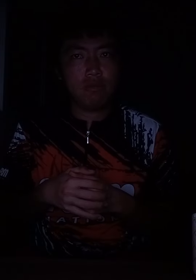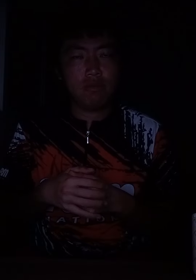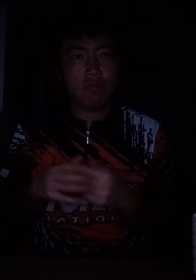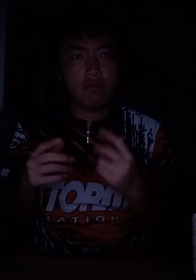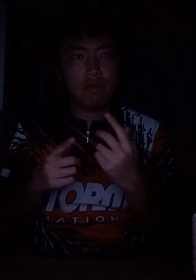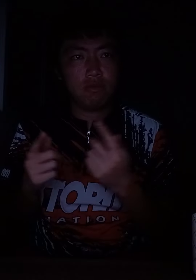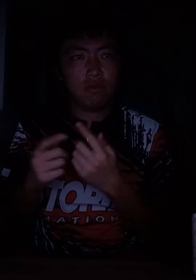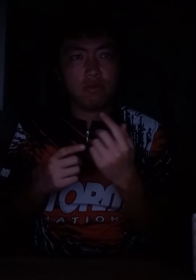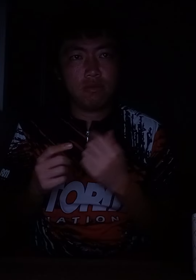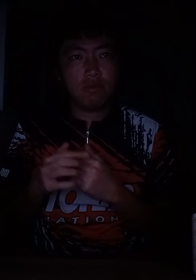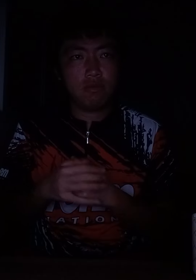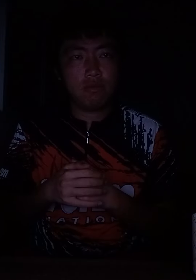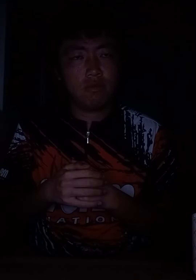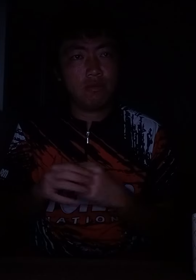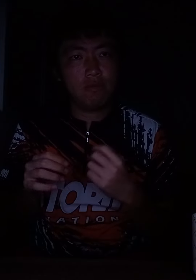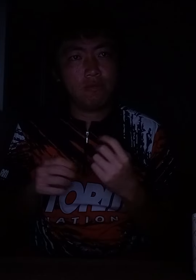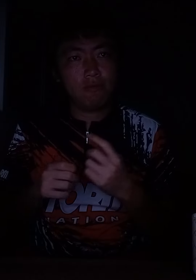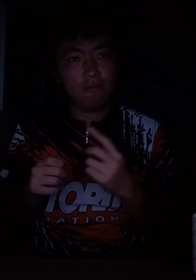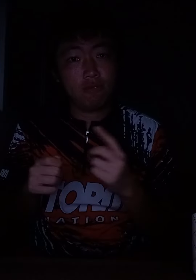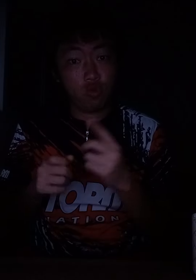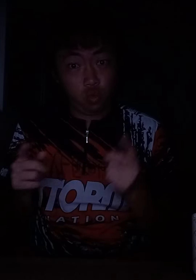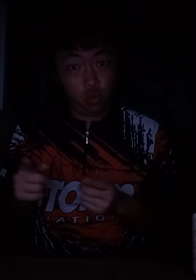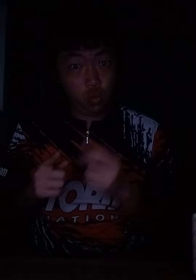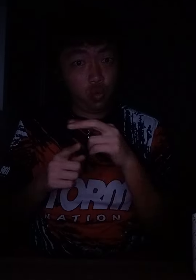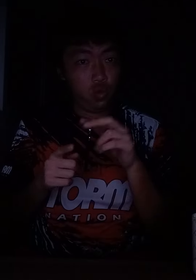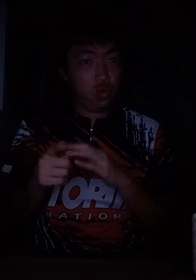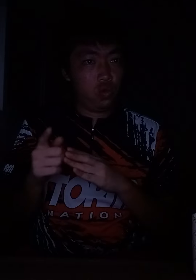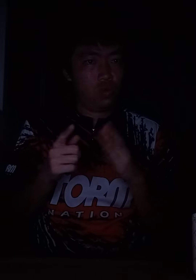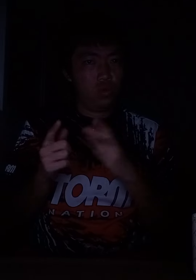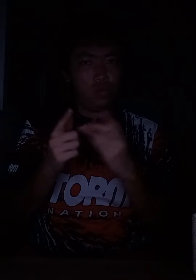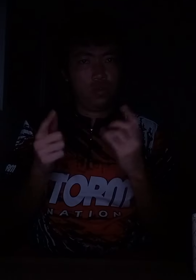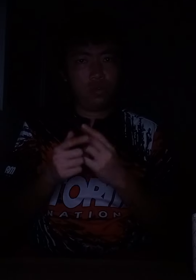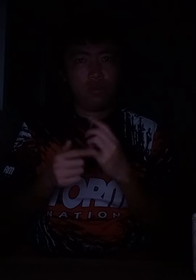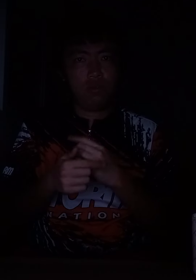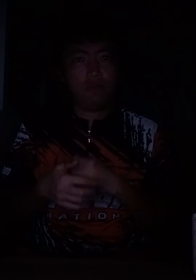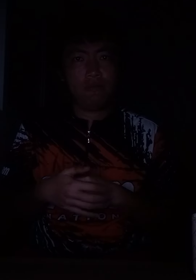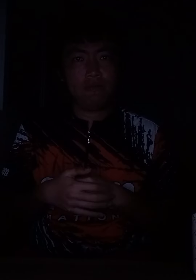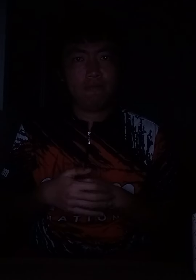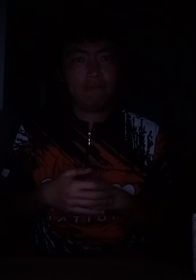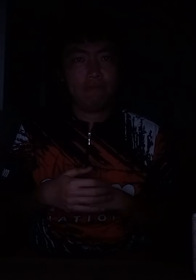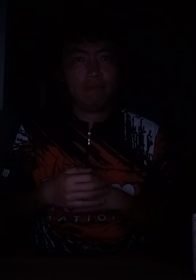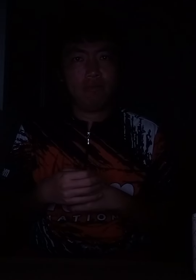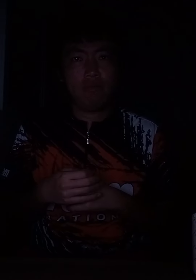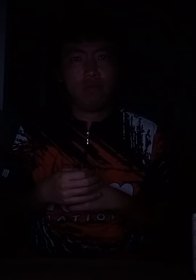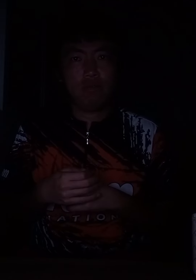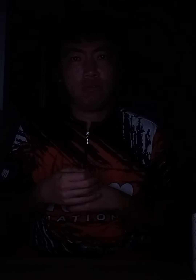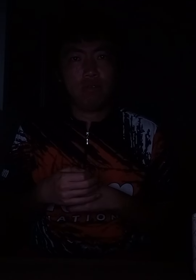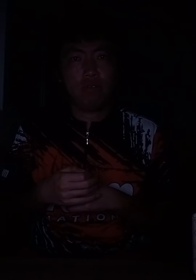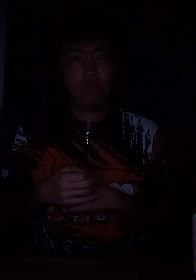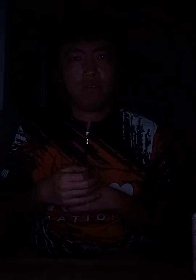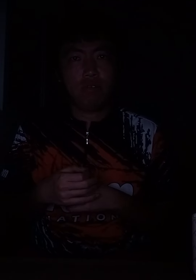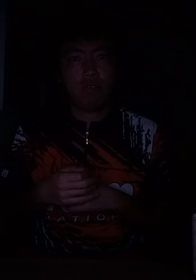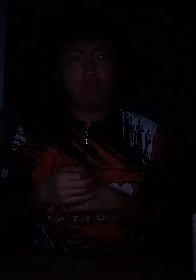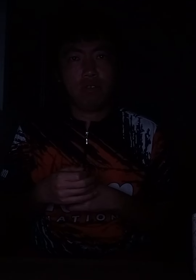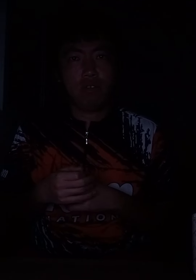하긴 했습니다. 의사회에서는 외부에서의 강제치료 같은 것도 근거조가 만들어져 있고요. 그다음에 폭력 현상이 보이는 경우에는